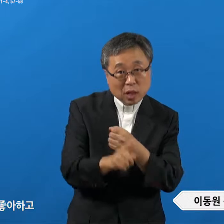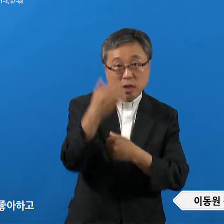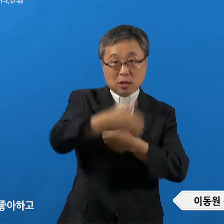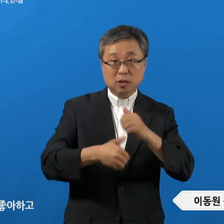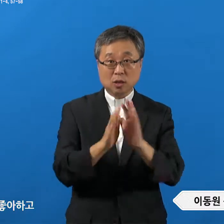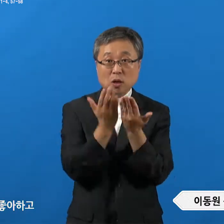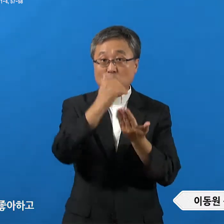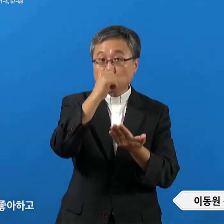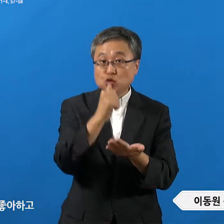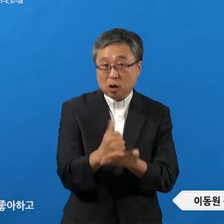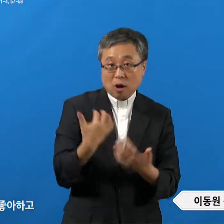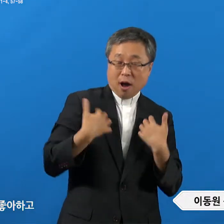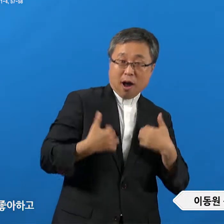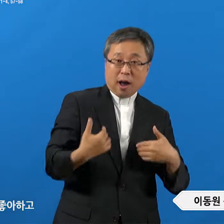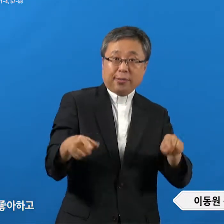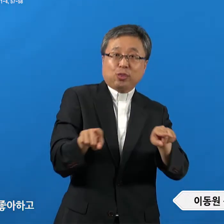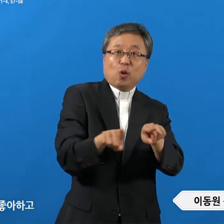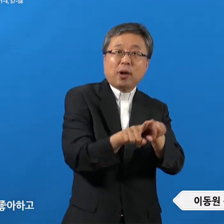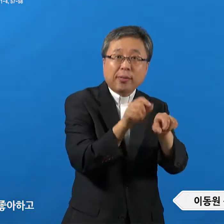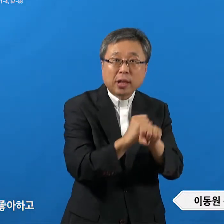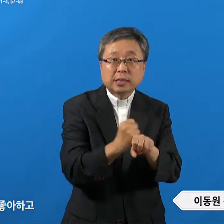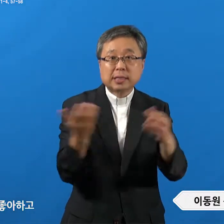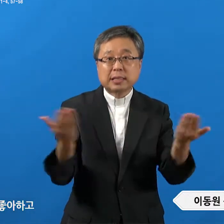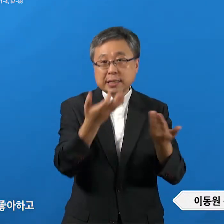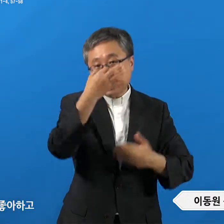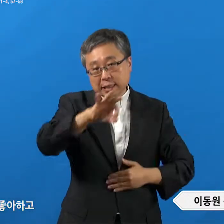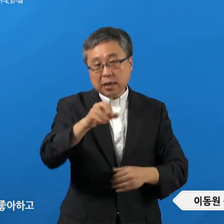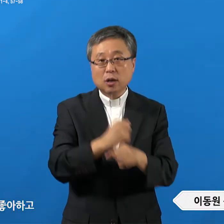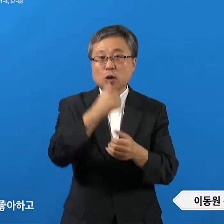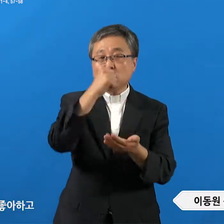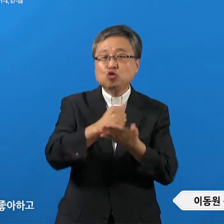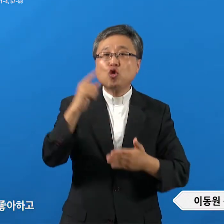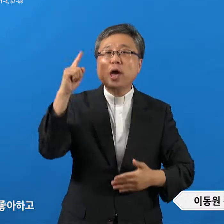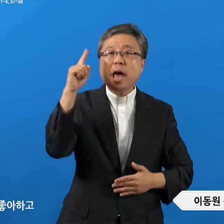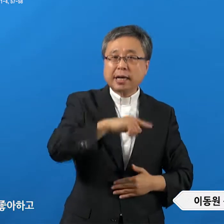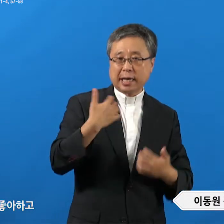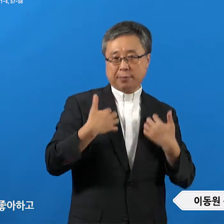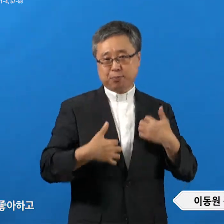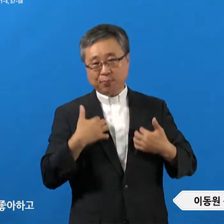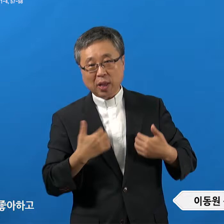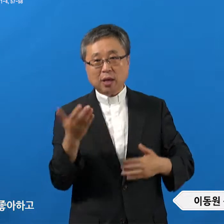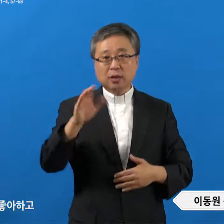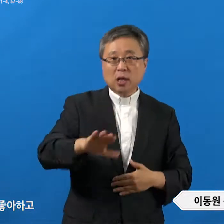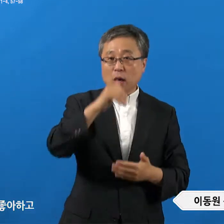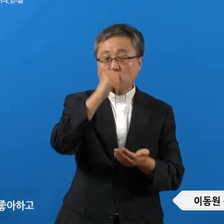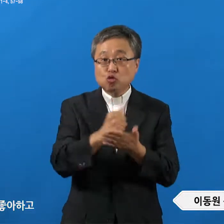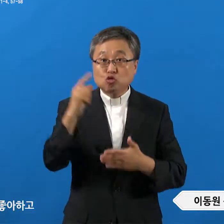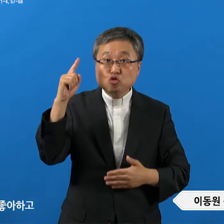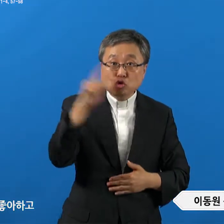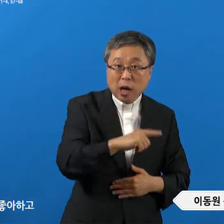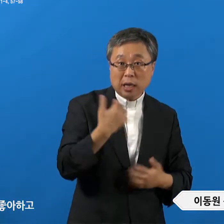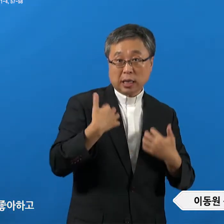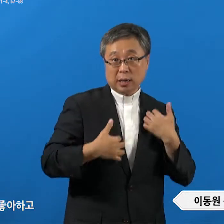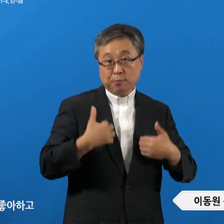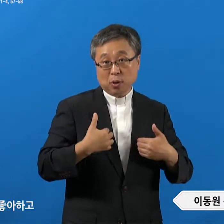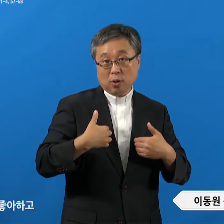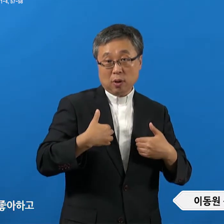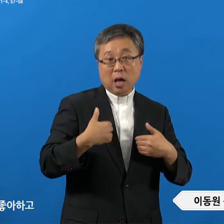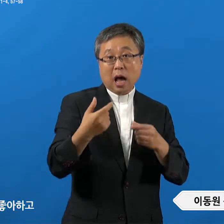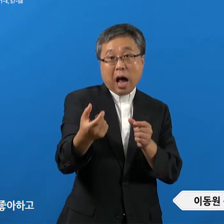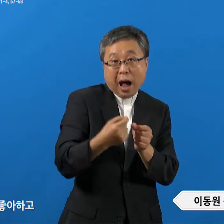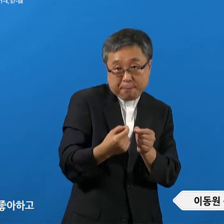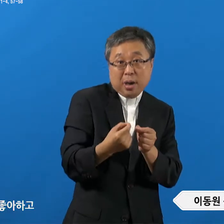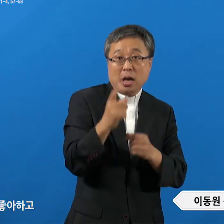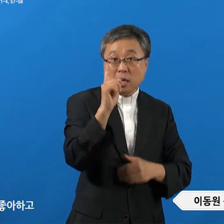죄가 쾌락을 동반한다는 사실을 인정합니다. 죄악의 플레저. 그런데 죄악의 낙 앞에 붙어있는